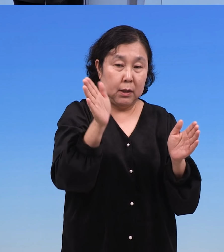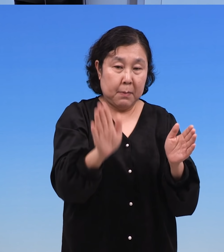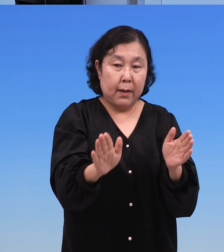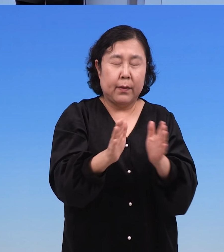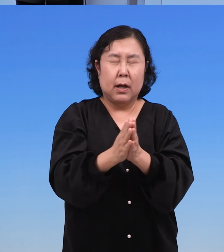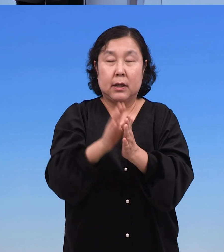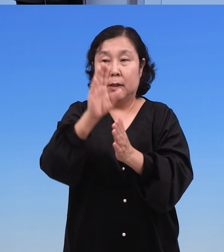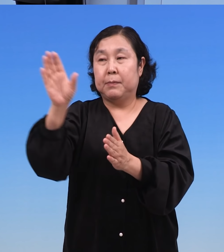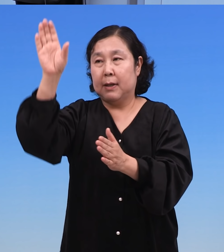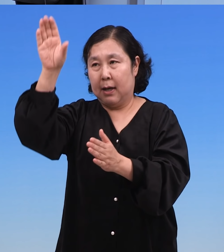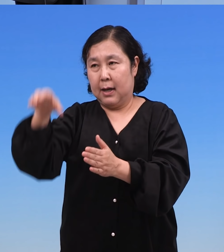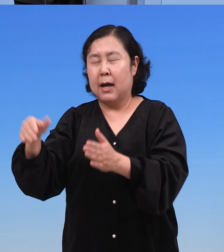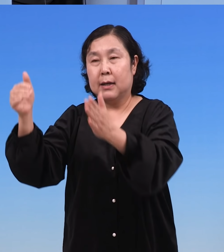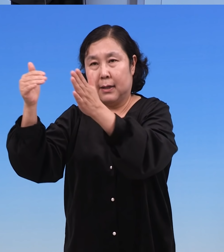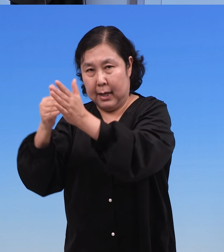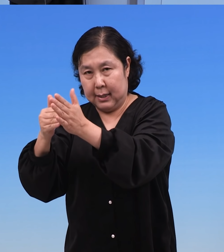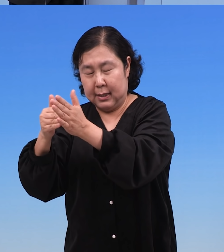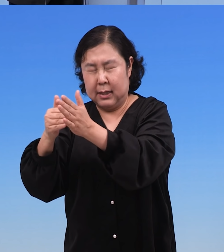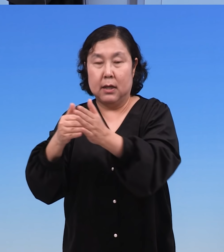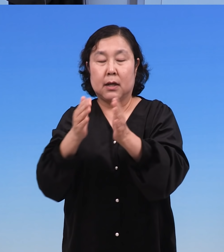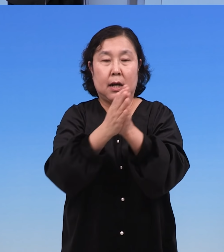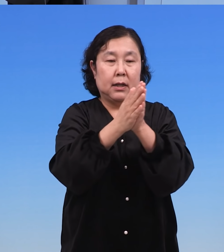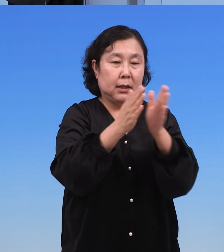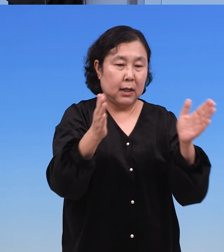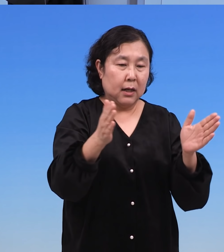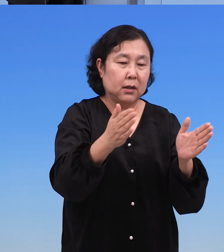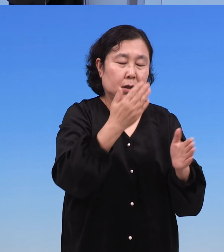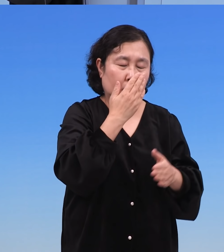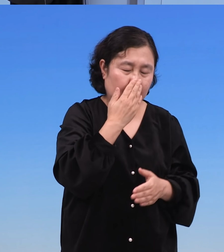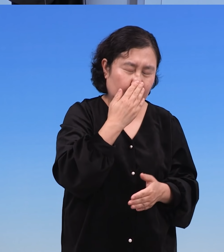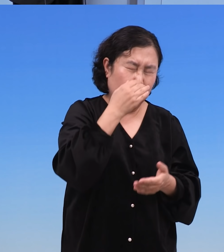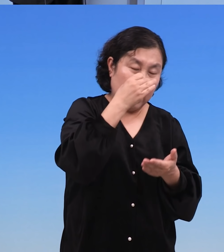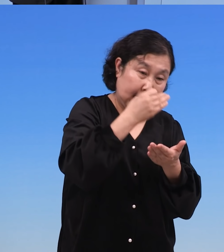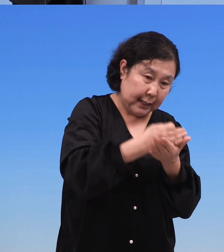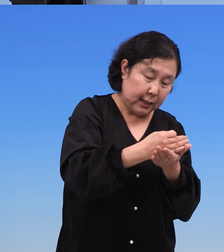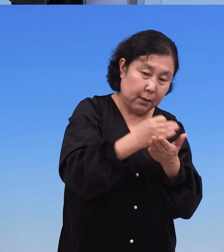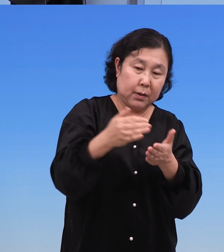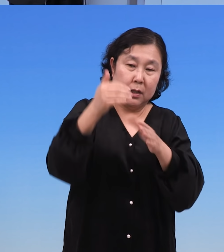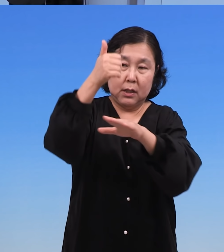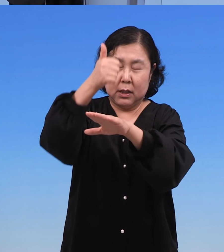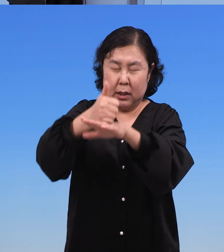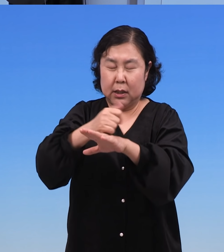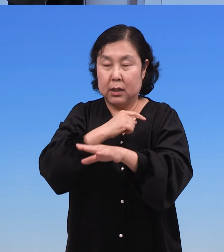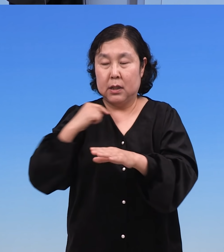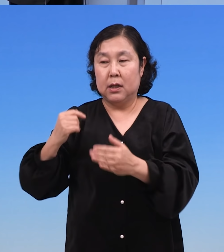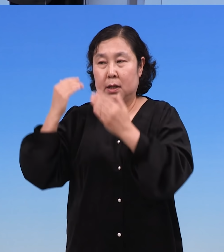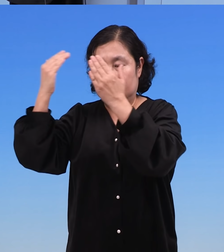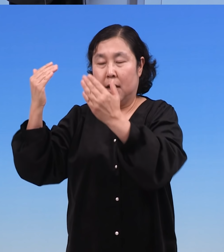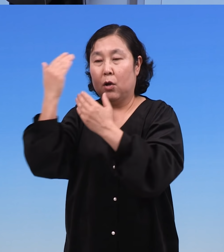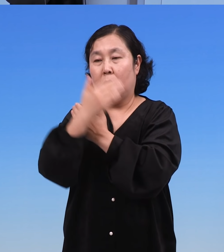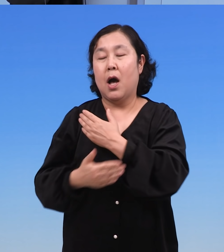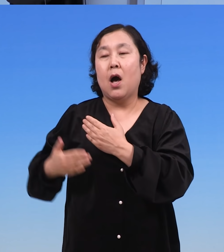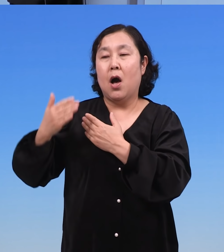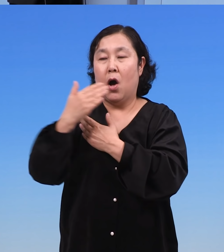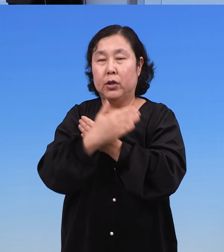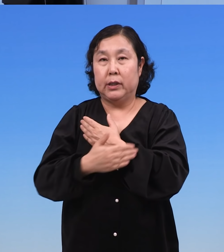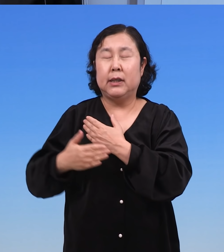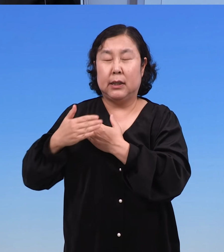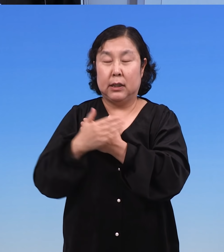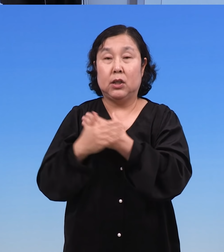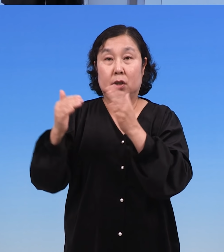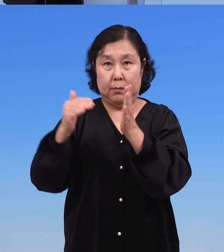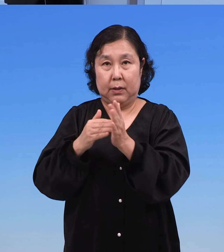이렇게 표현한 거 아닙니까? 그리스도의 시작은 겸손과 낮아짐이었으며 그 끝은 희생과